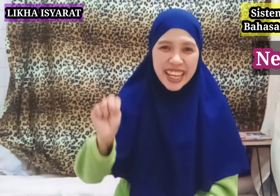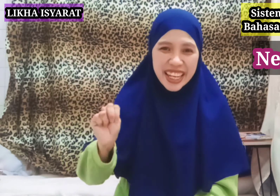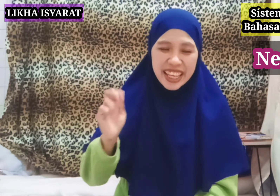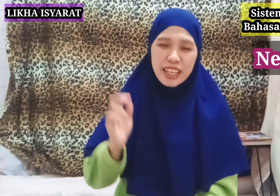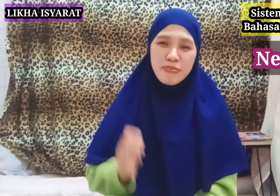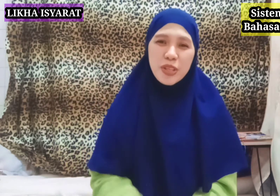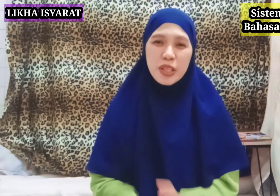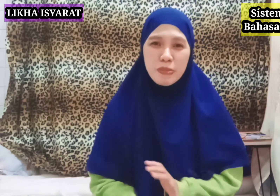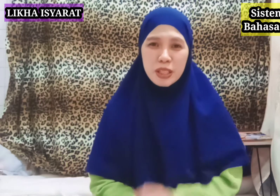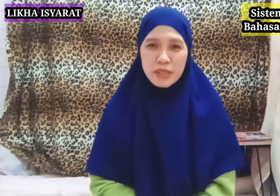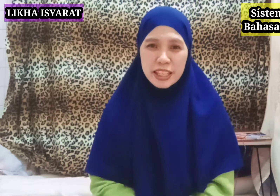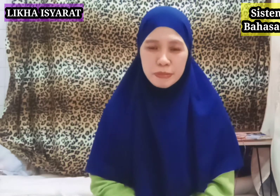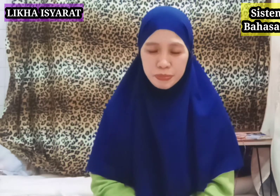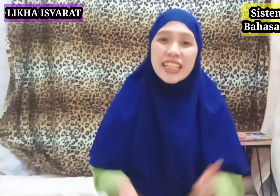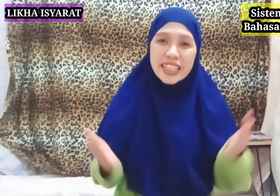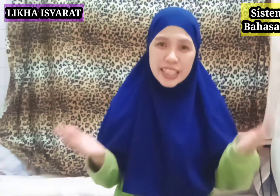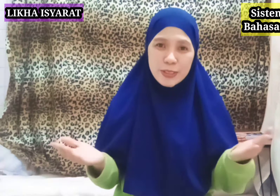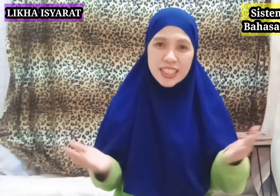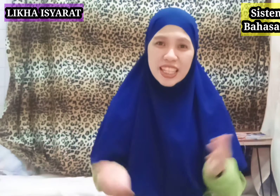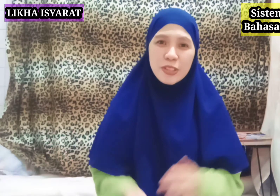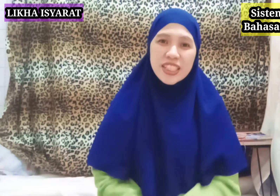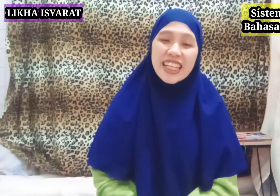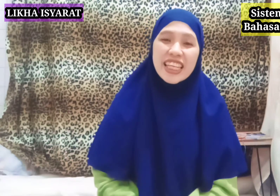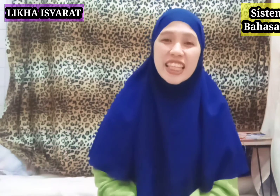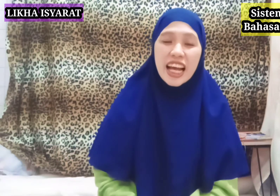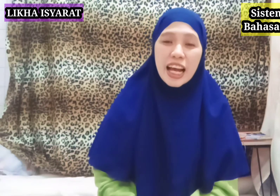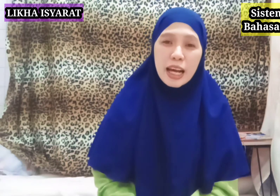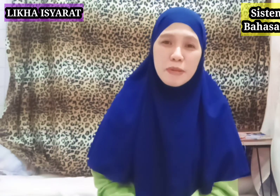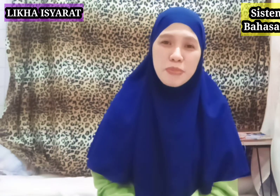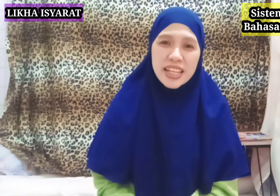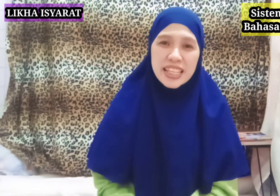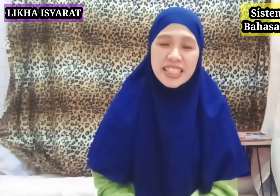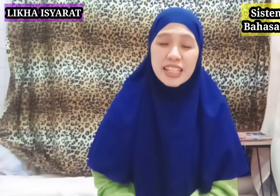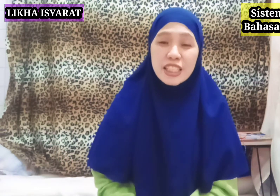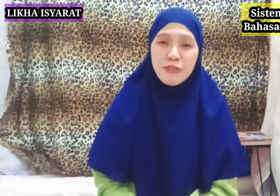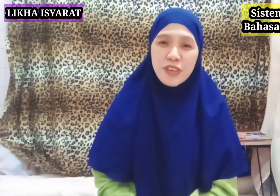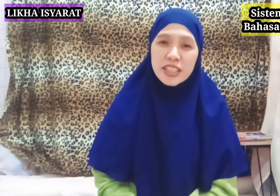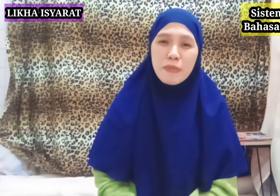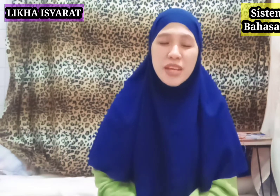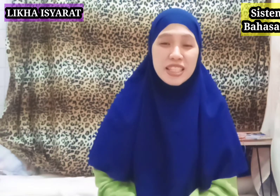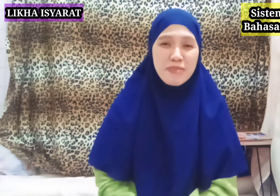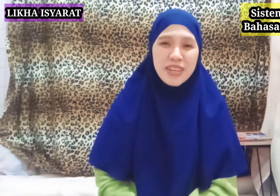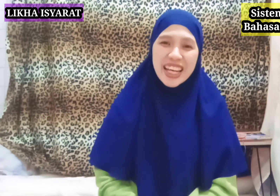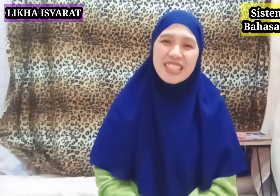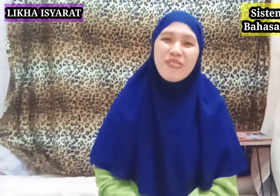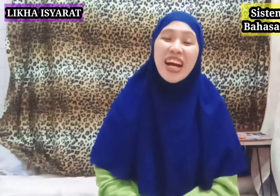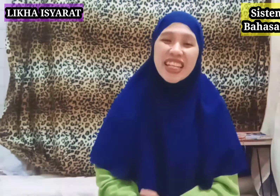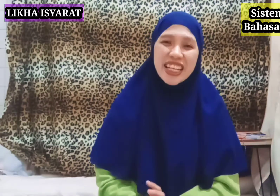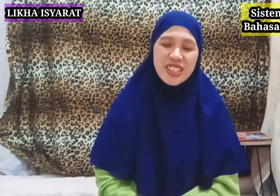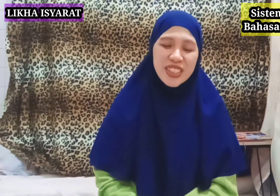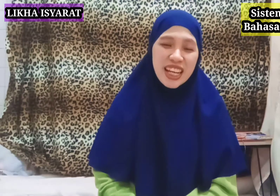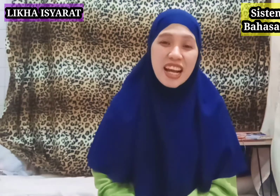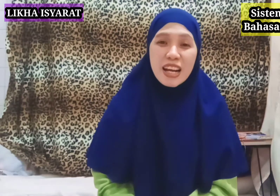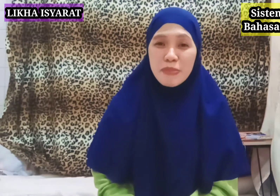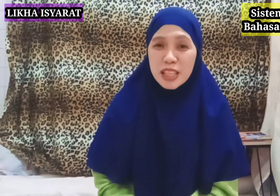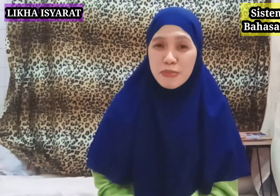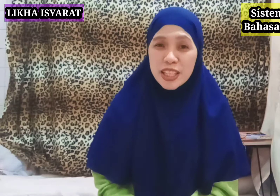Nenek. Begitu ya teman-teman ya. Terus selanjutnya kita akan belajar sifat yang biasa melekat sama anak gitu ya. Pertama